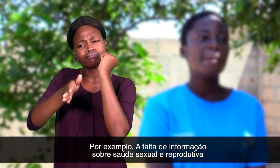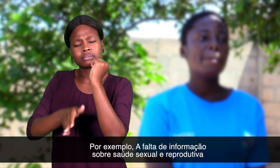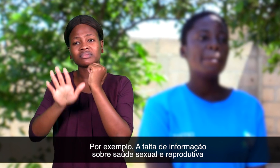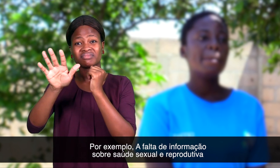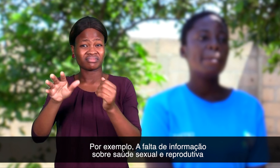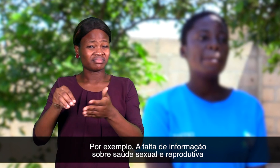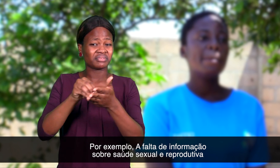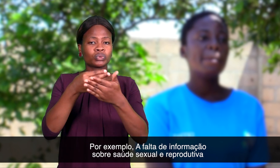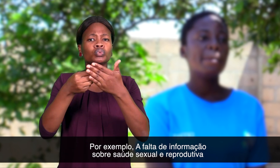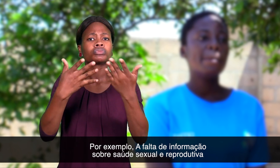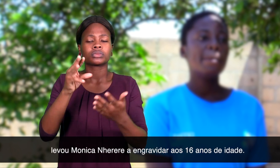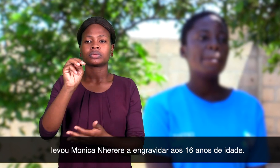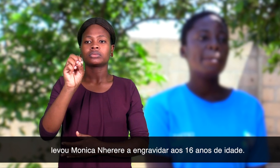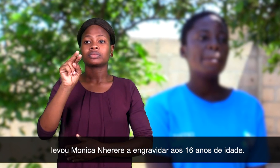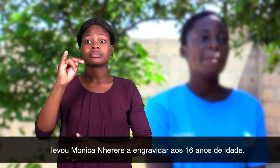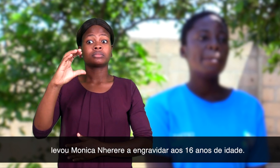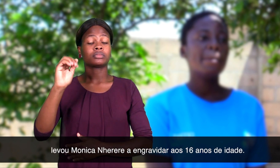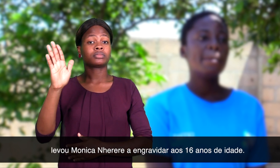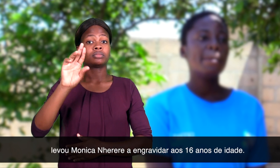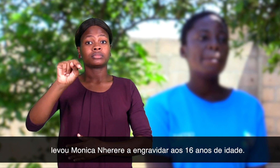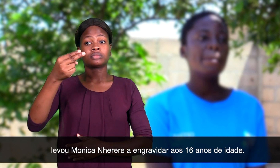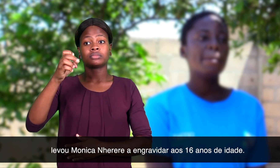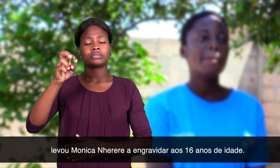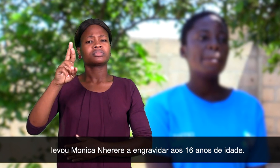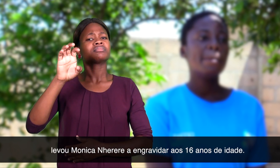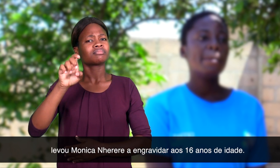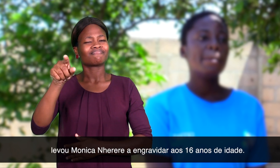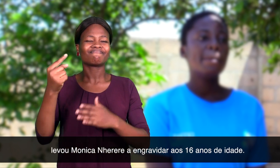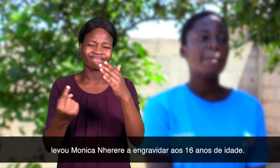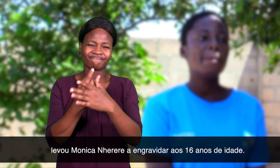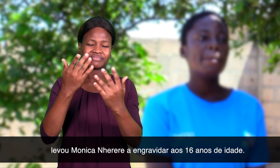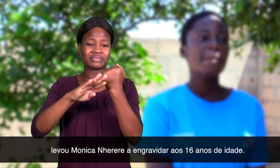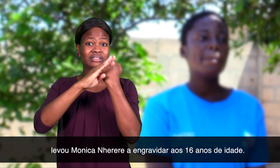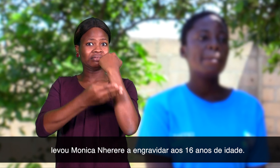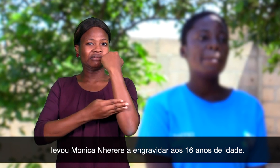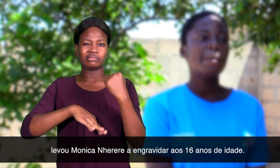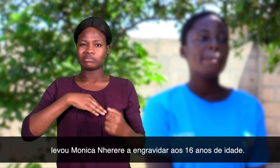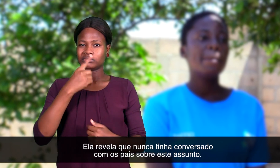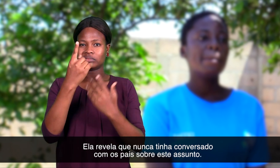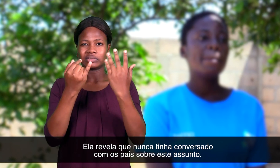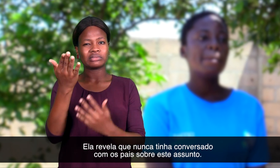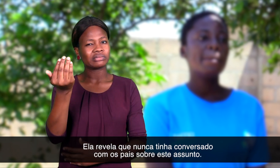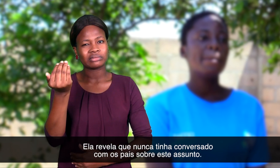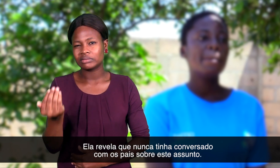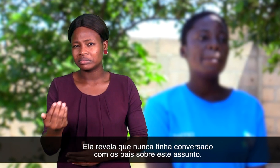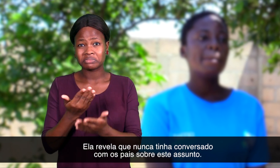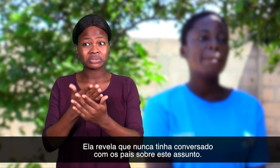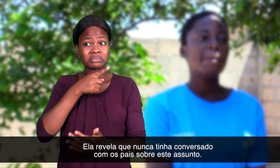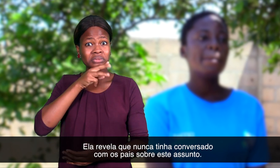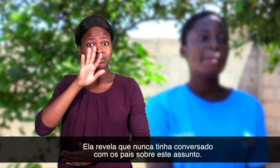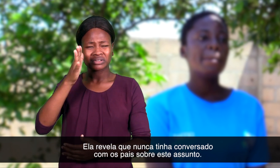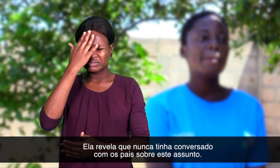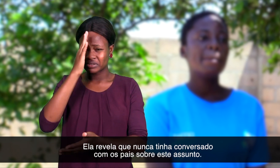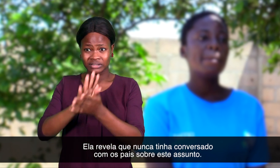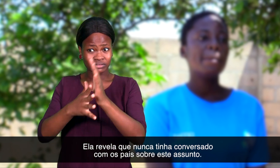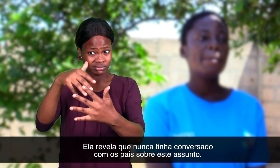sobre saúde sexual e reprodutiva levou Mônica Nyerere a engravidar aos 16 anos de idade. Ela revela que nunca